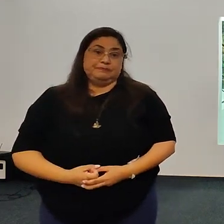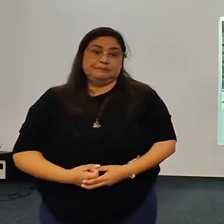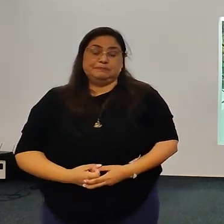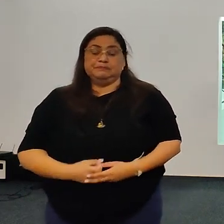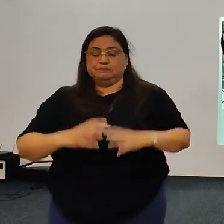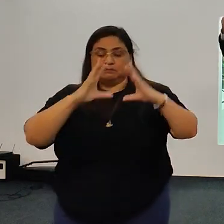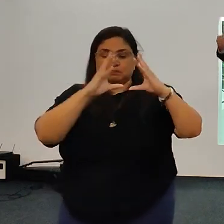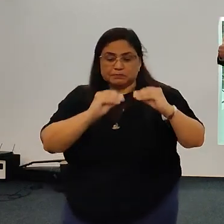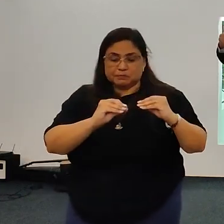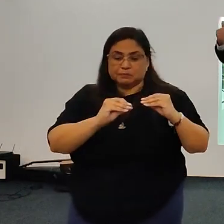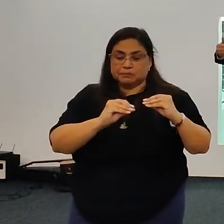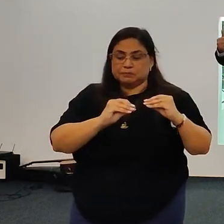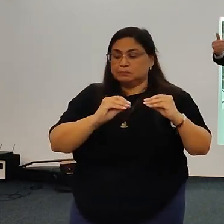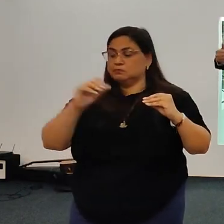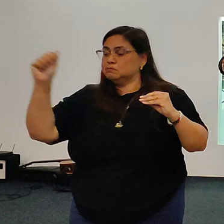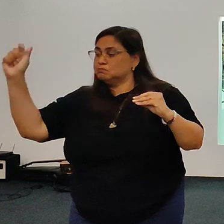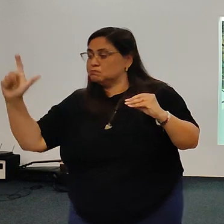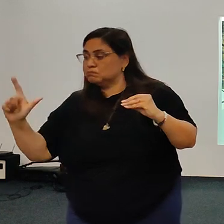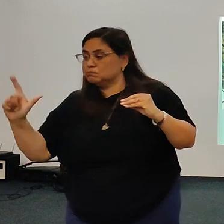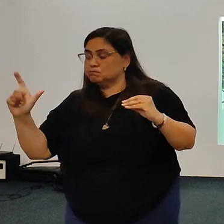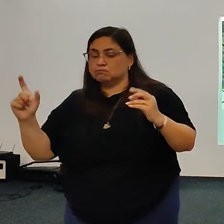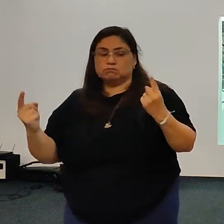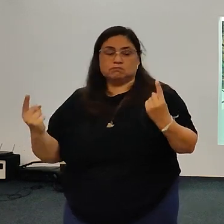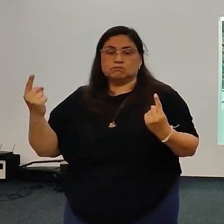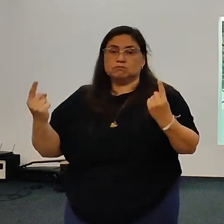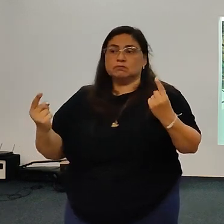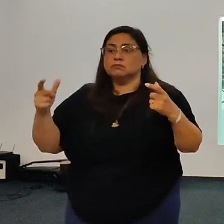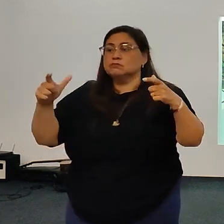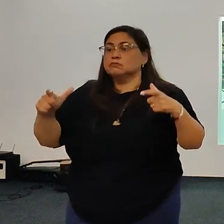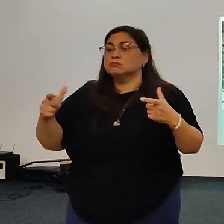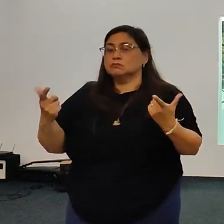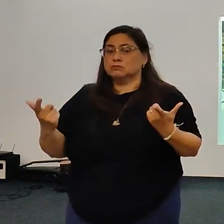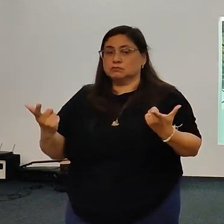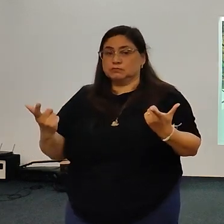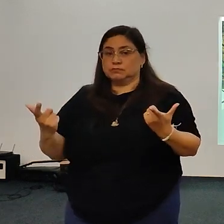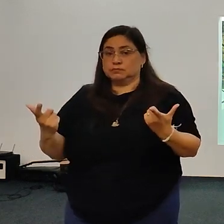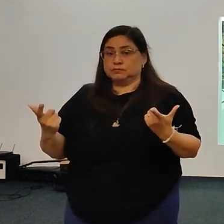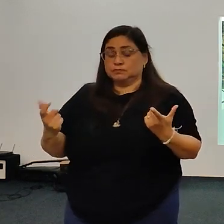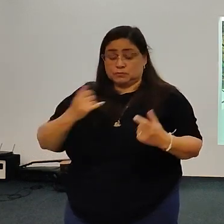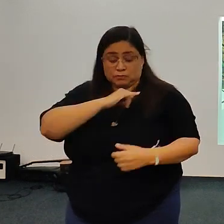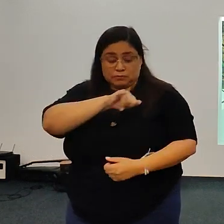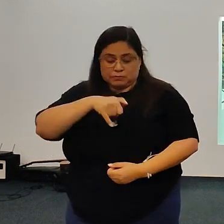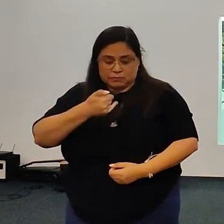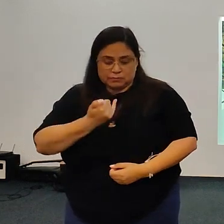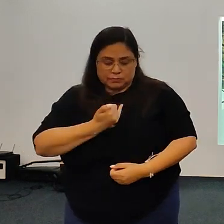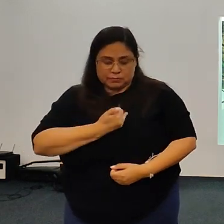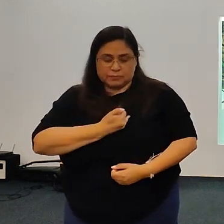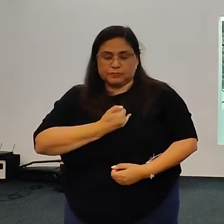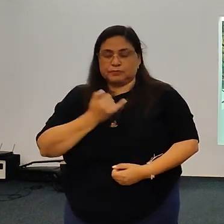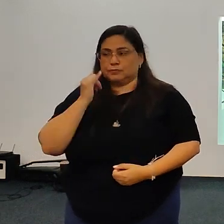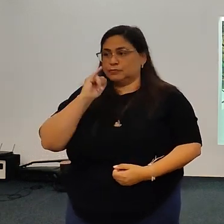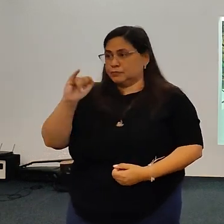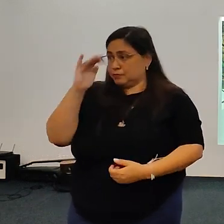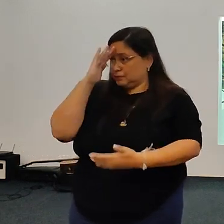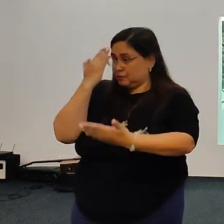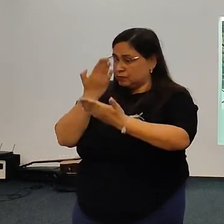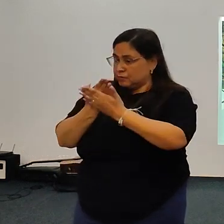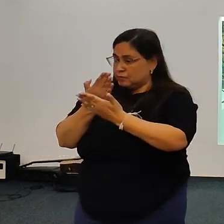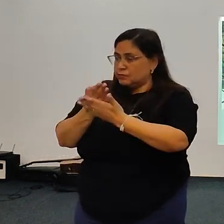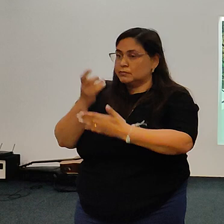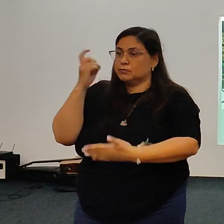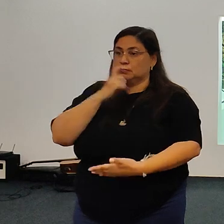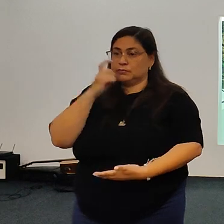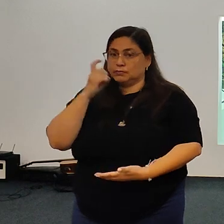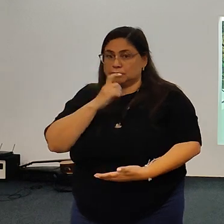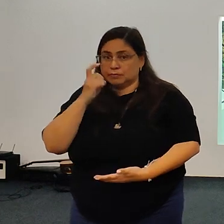Estamos nas trevas ou nós estamos na luz? Então João ele diz, olha, por mais que vocês acreditaram em